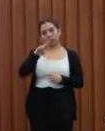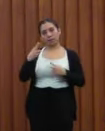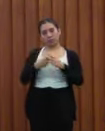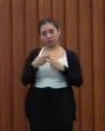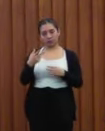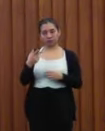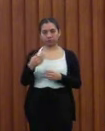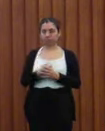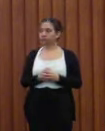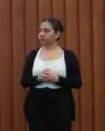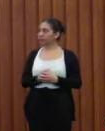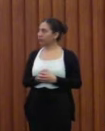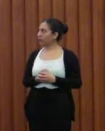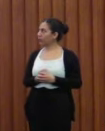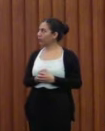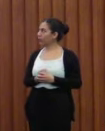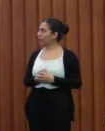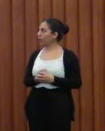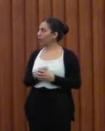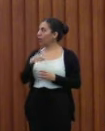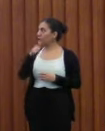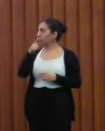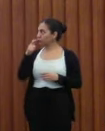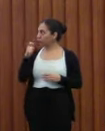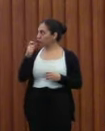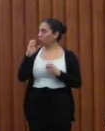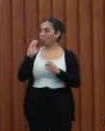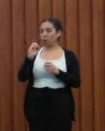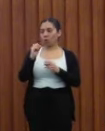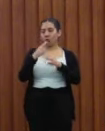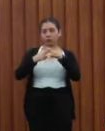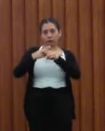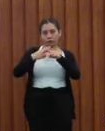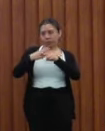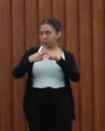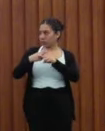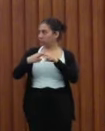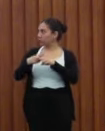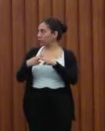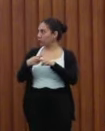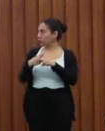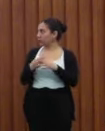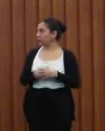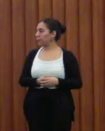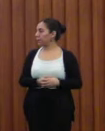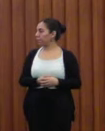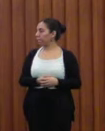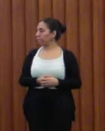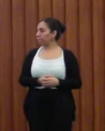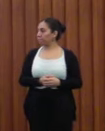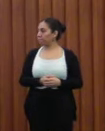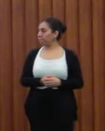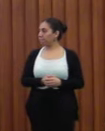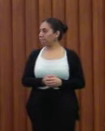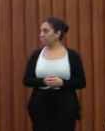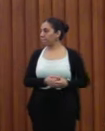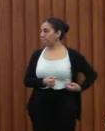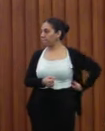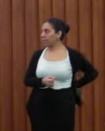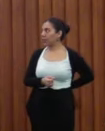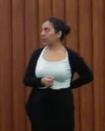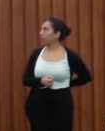filosas, armas blancas, filosas y armas de fuego, y nos inquieta que ha crecido el número de víctimas que han sido victimadas por armas